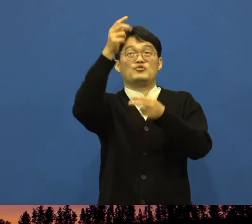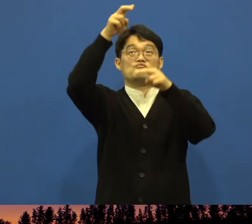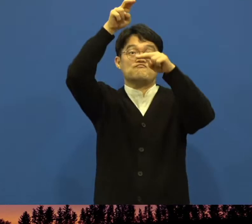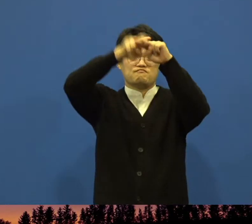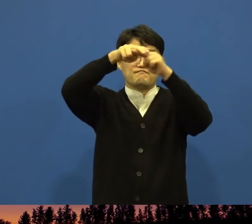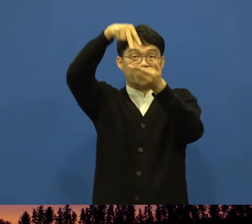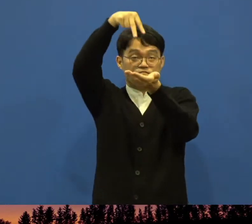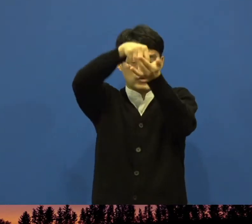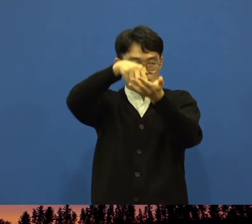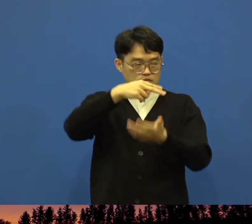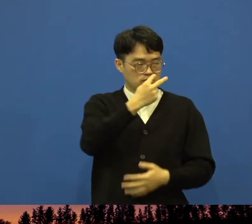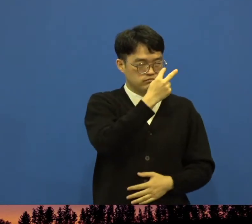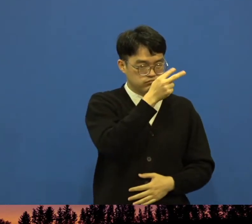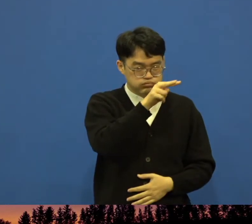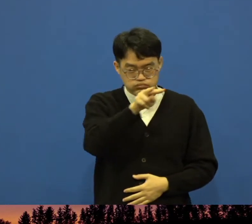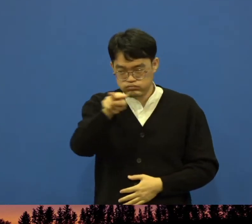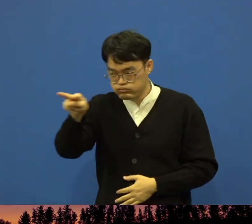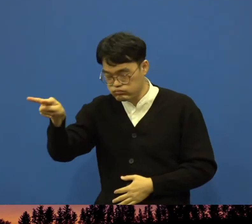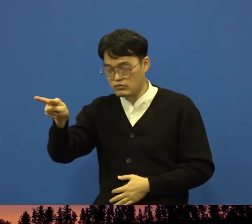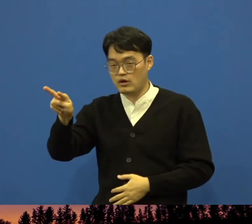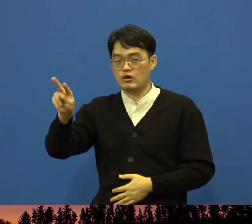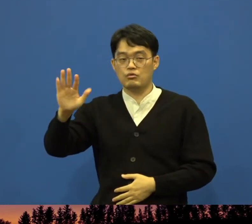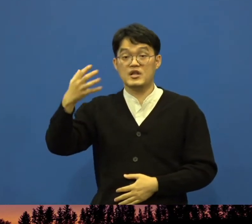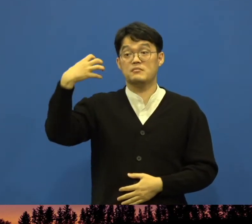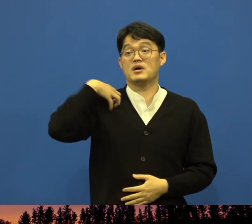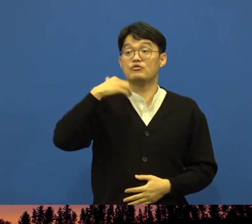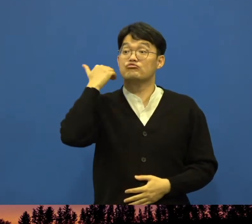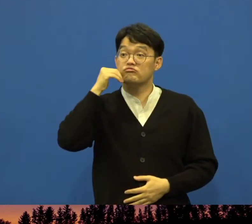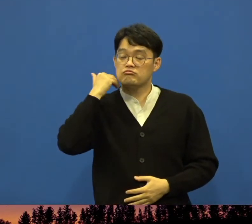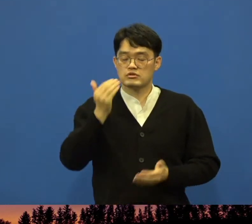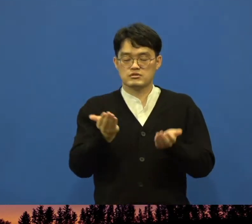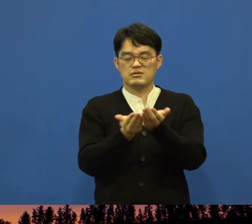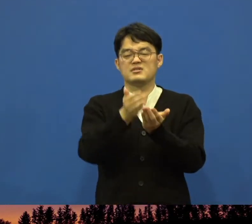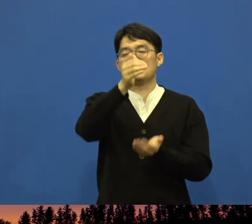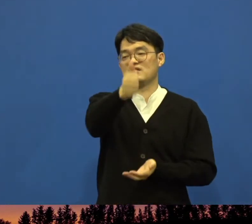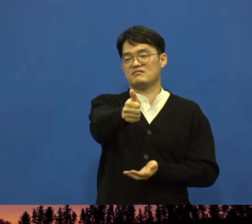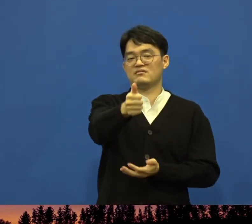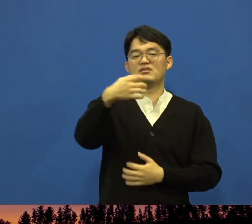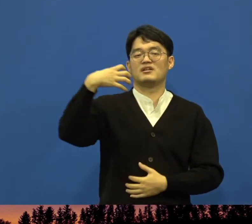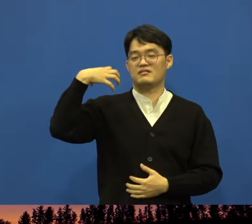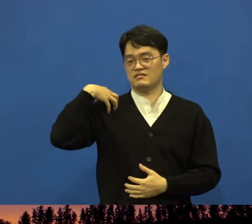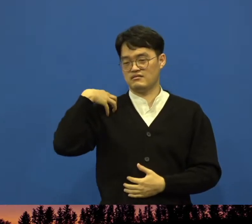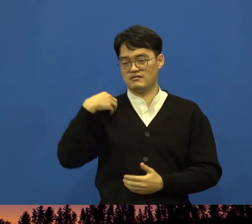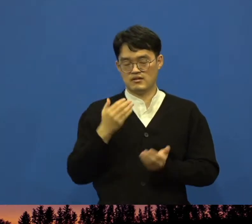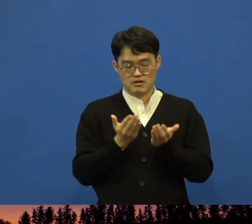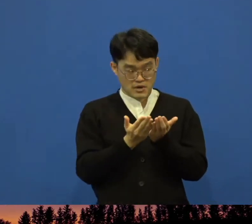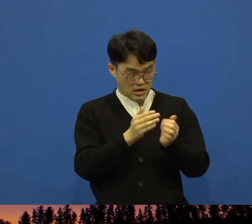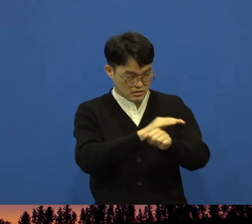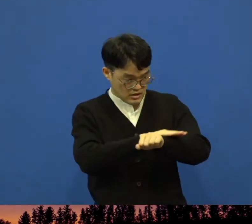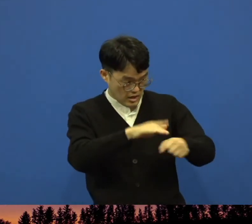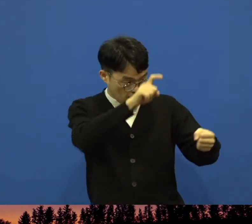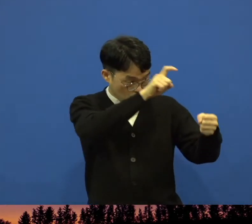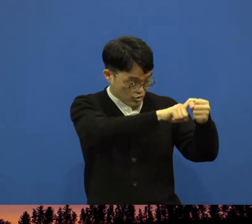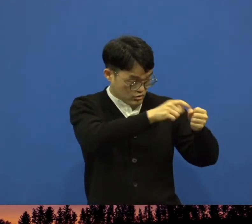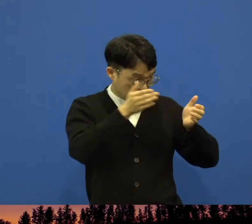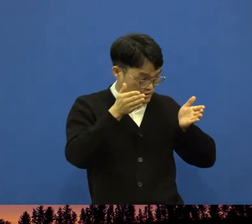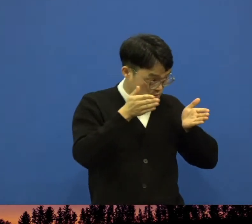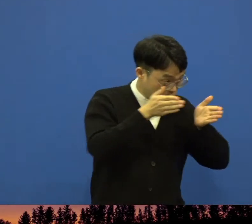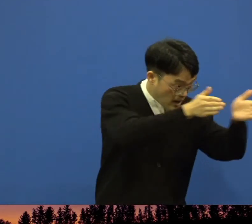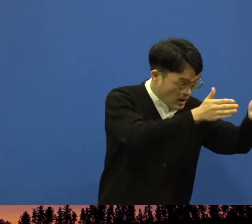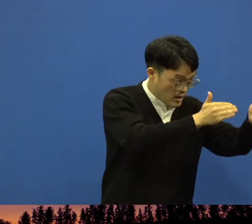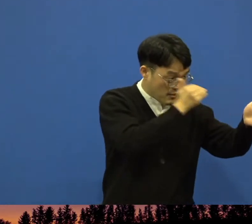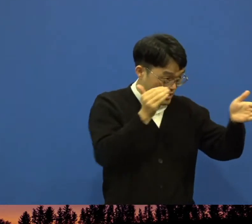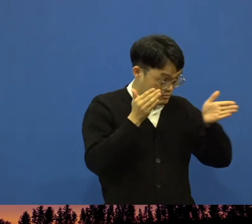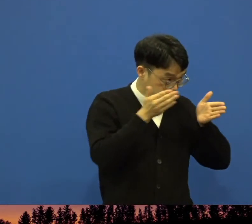이제 선장이 해야 되는 이런 배가 제대로 가고 있는데 아무리 열심히 기계가 또 작동이